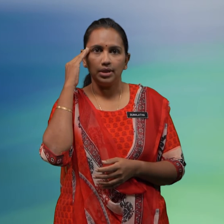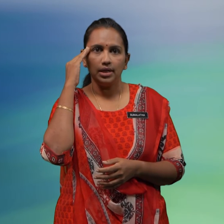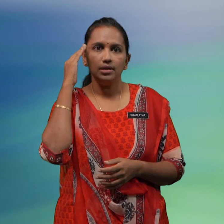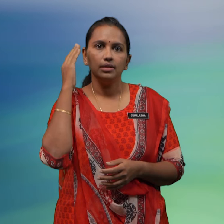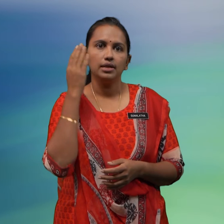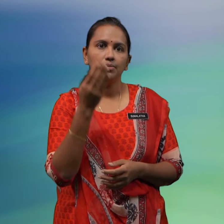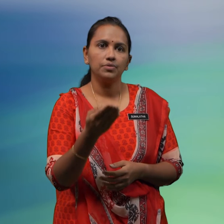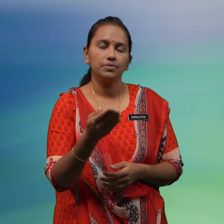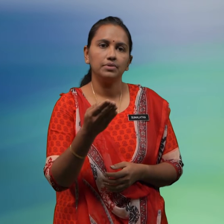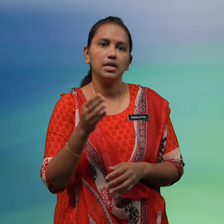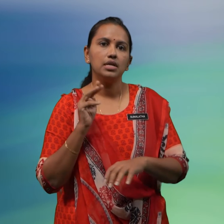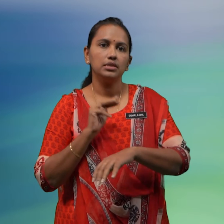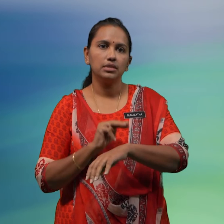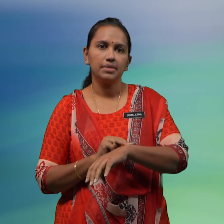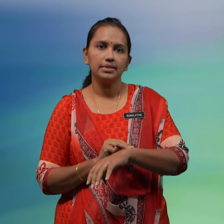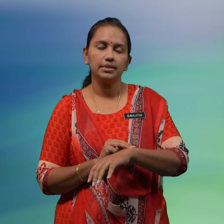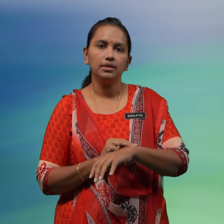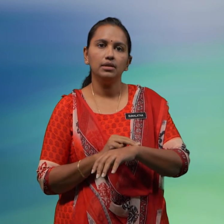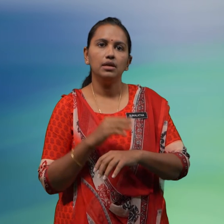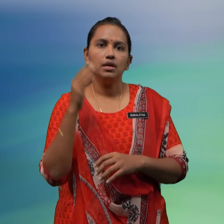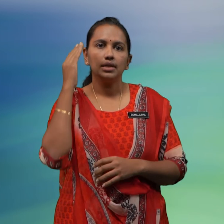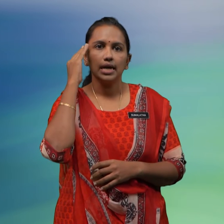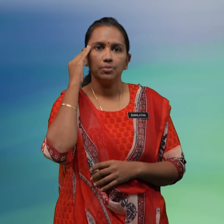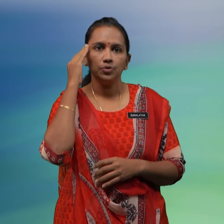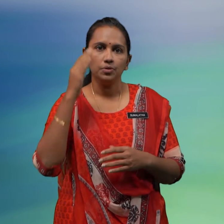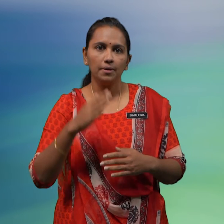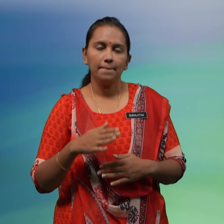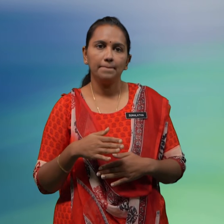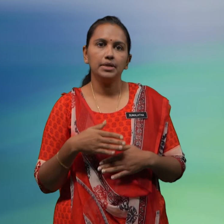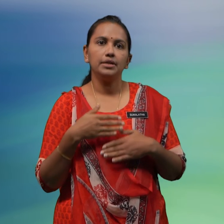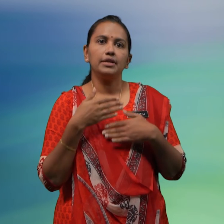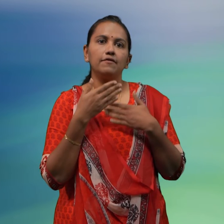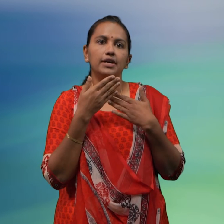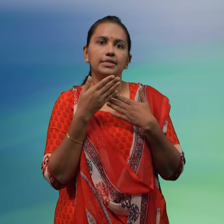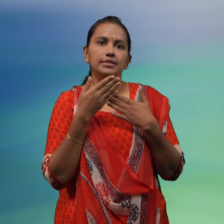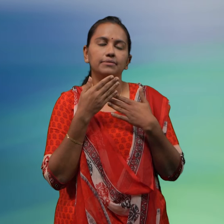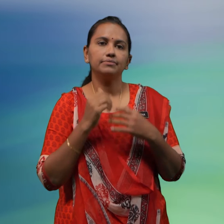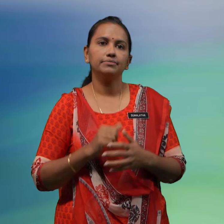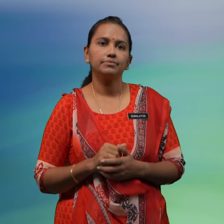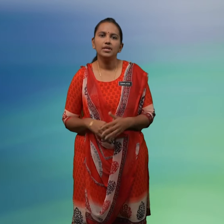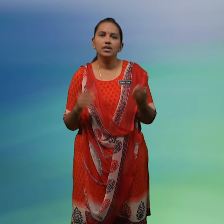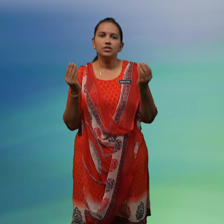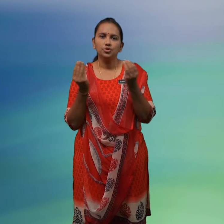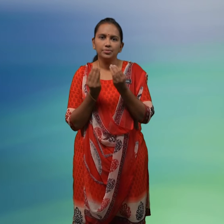Tahukah kamu semasa kamu bernafas,